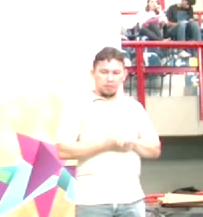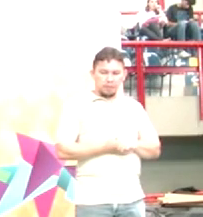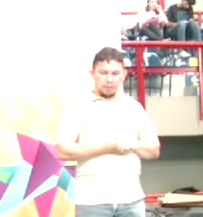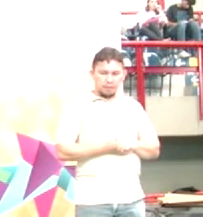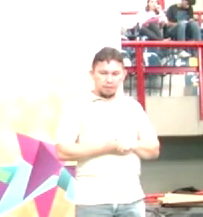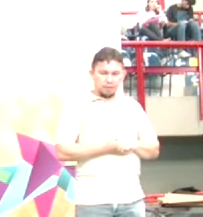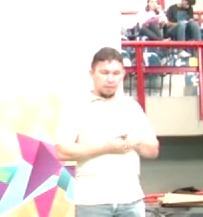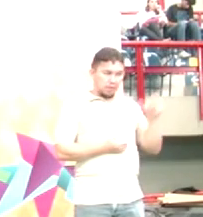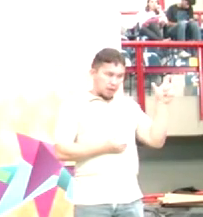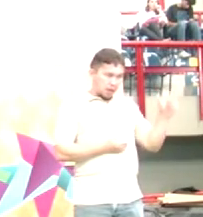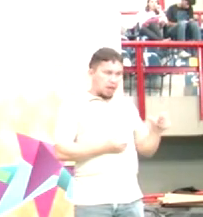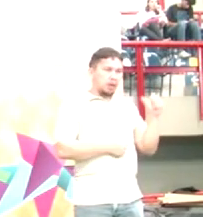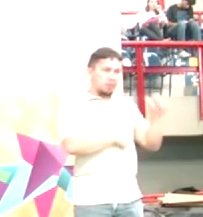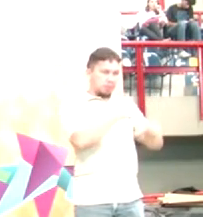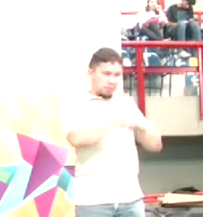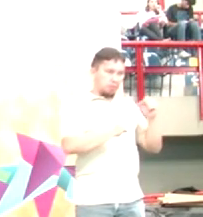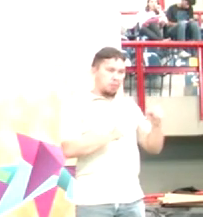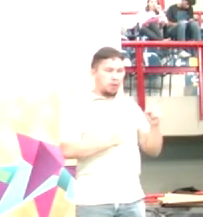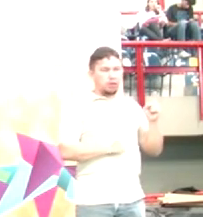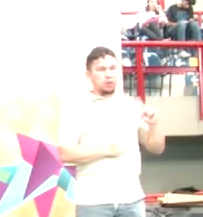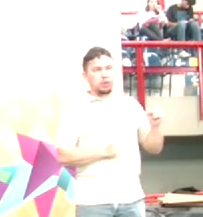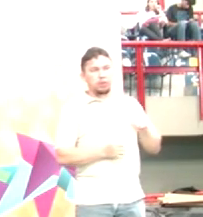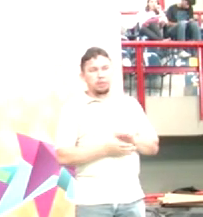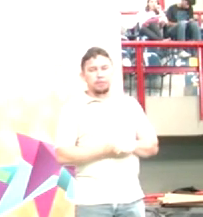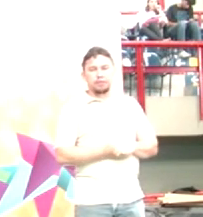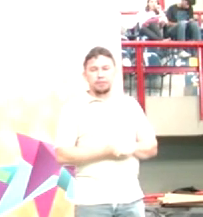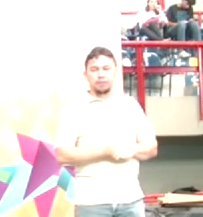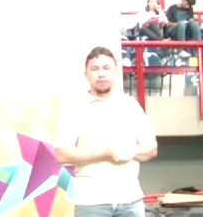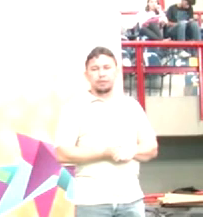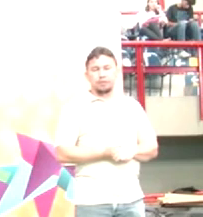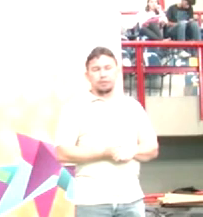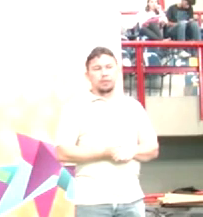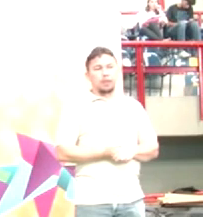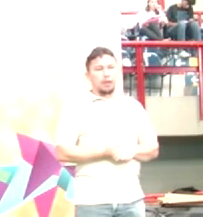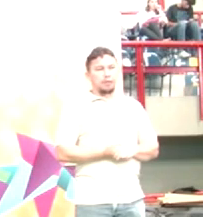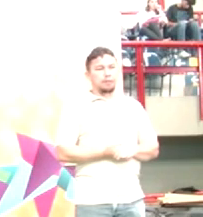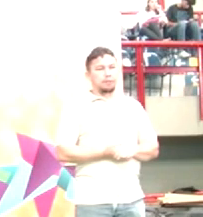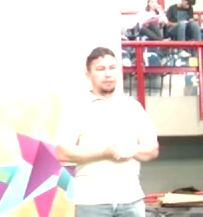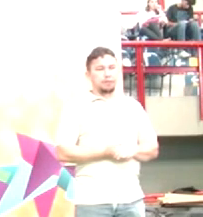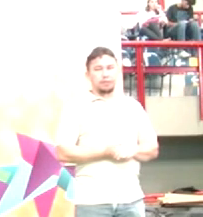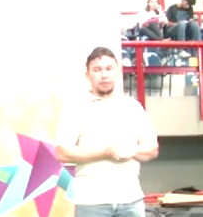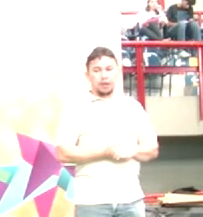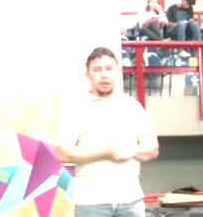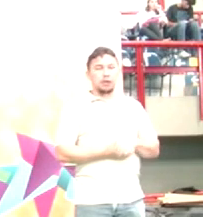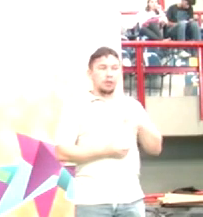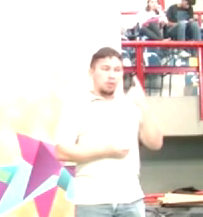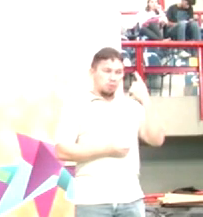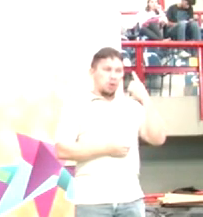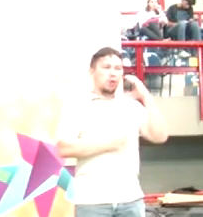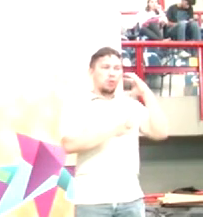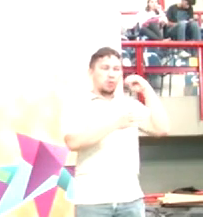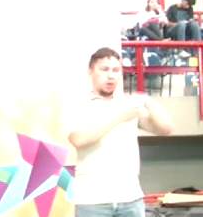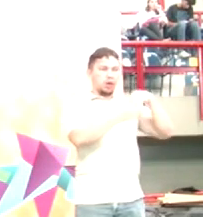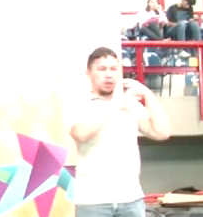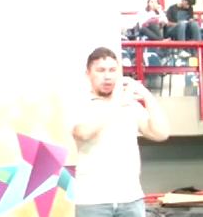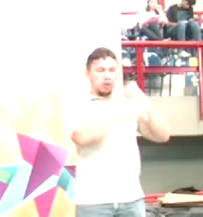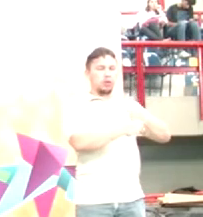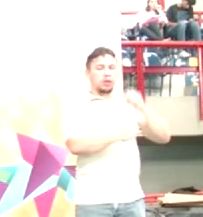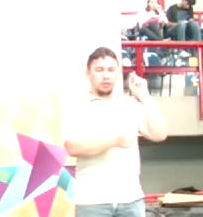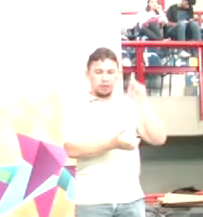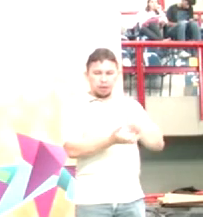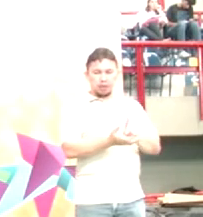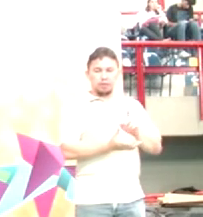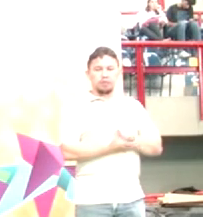Essa pessoa tem jeito ou não tem jeito? Olha pessoal, uma coisa na história é